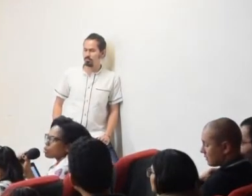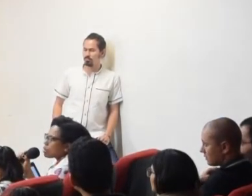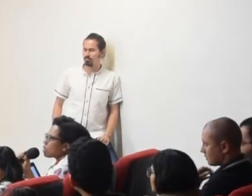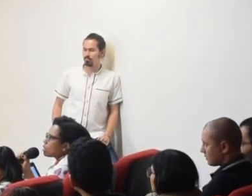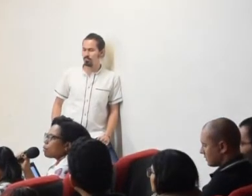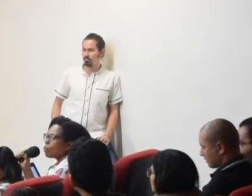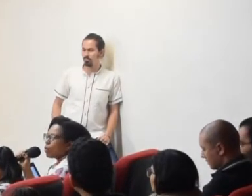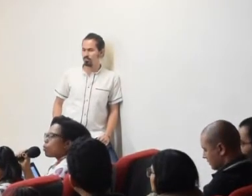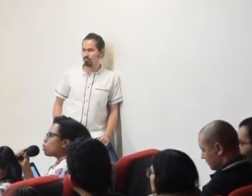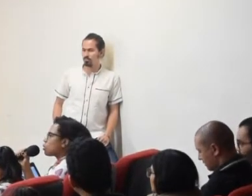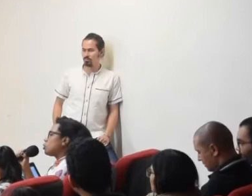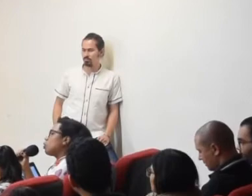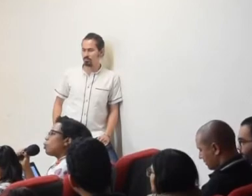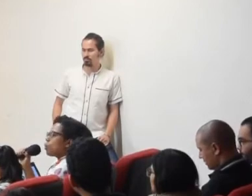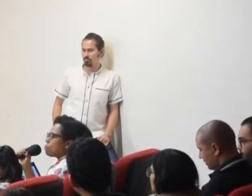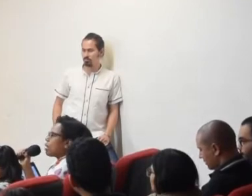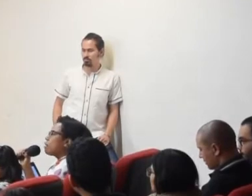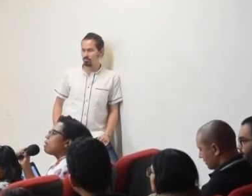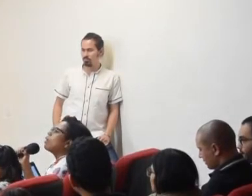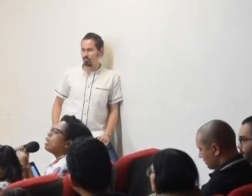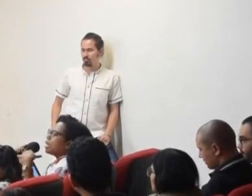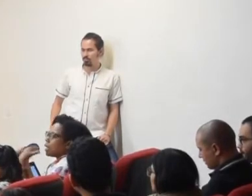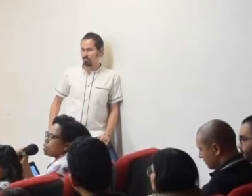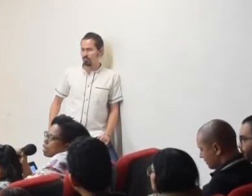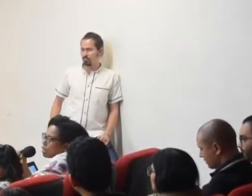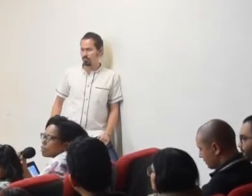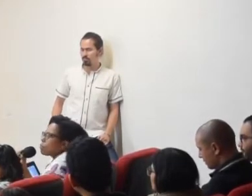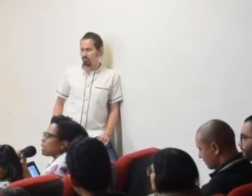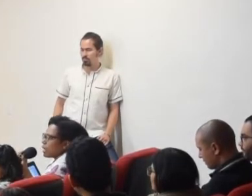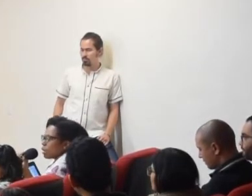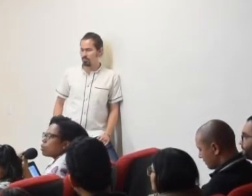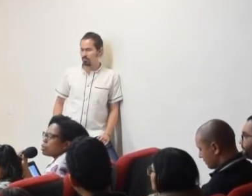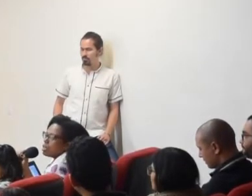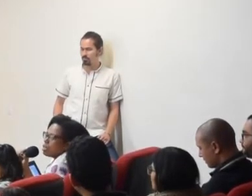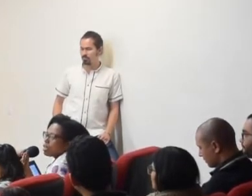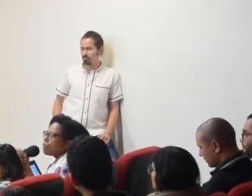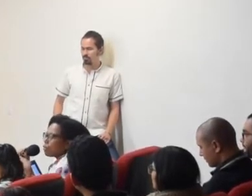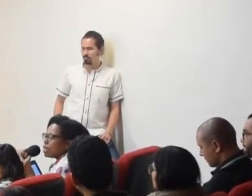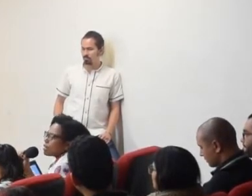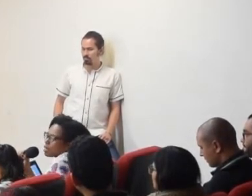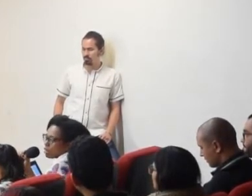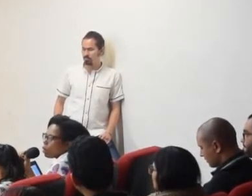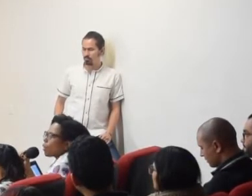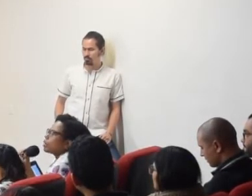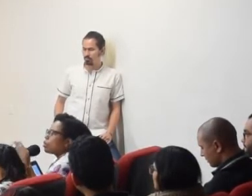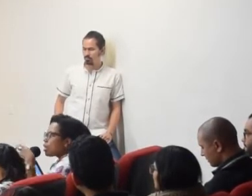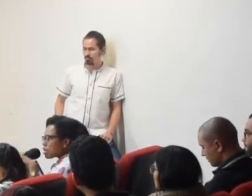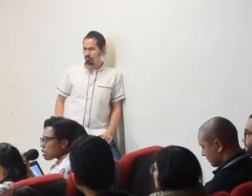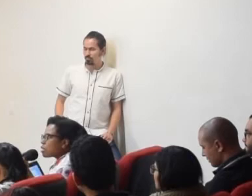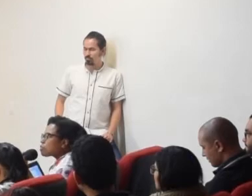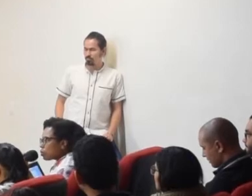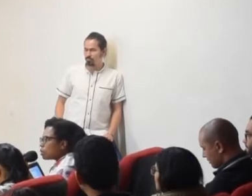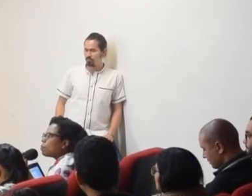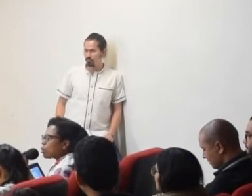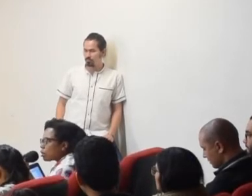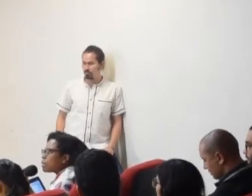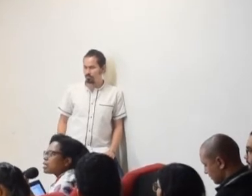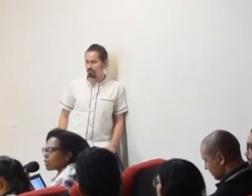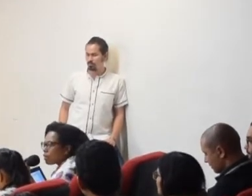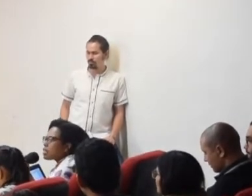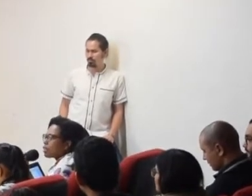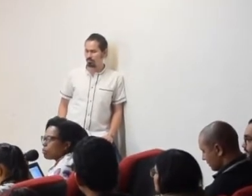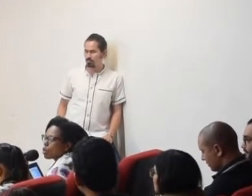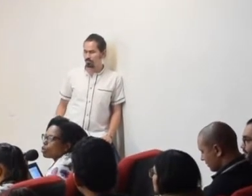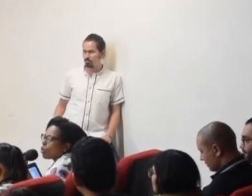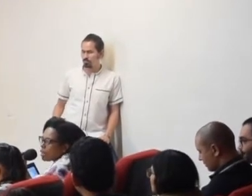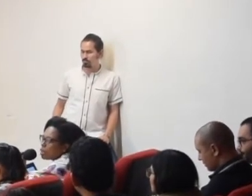y tenemos este tiempo, podemos jugar con 1 hora, 1 hora y media, y ya se planea algo allí y este encuentro se discute, pero también